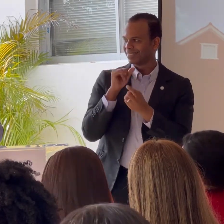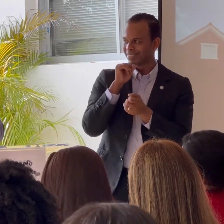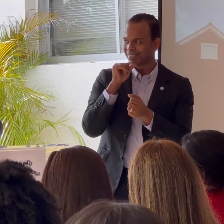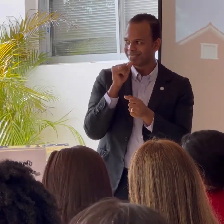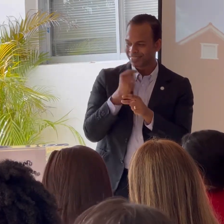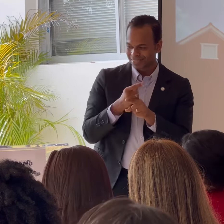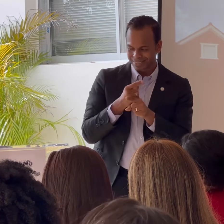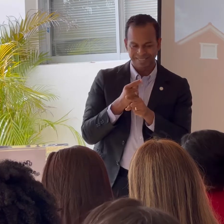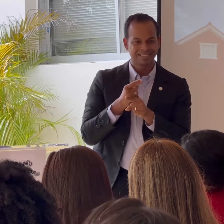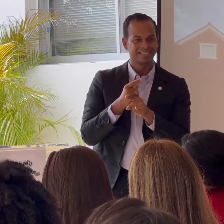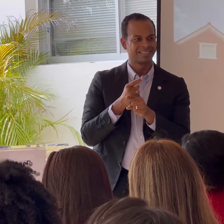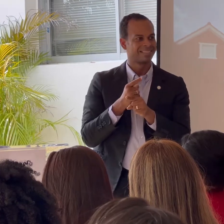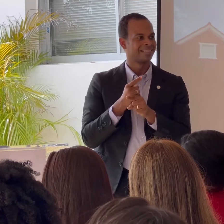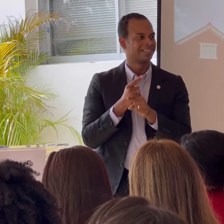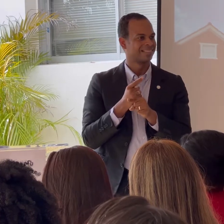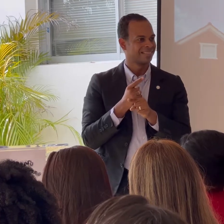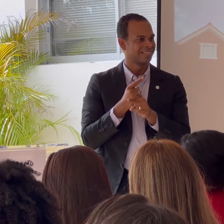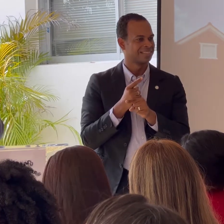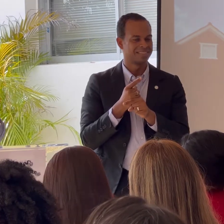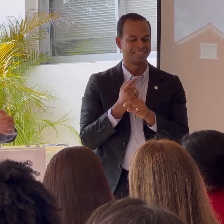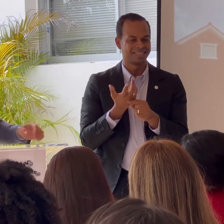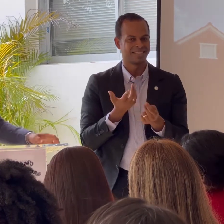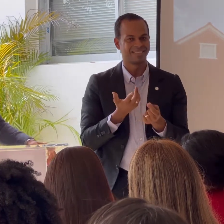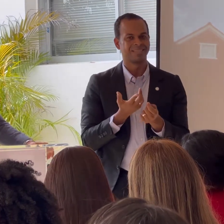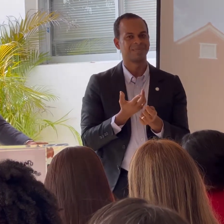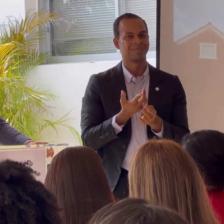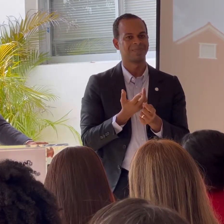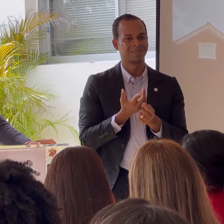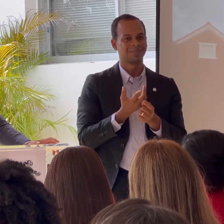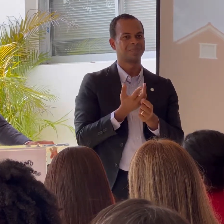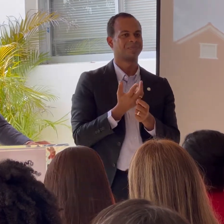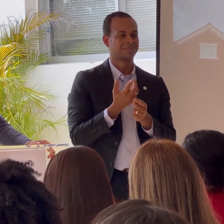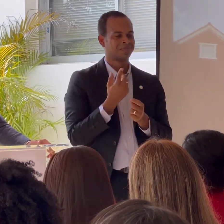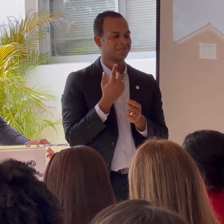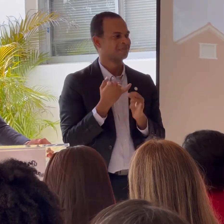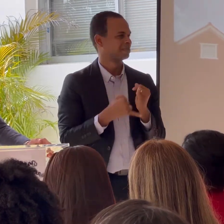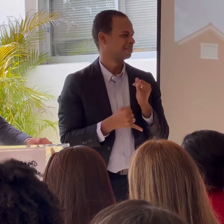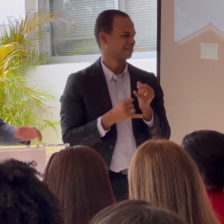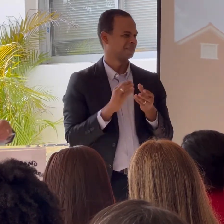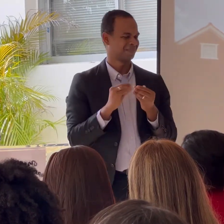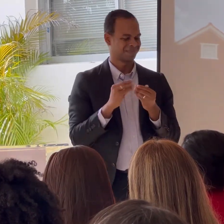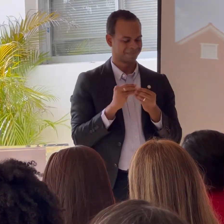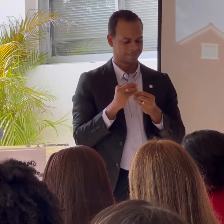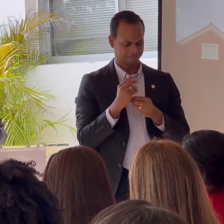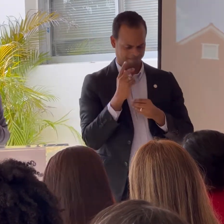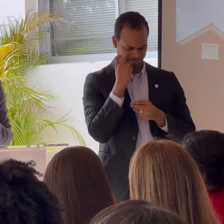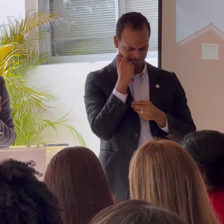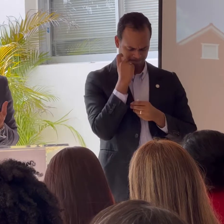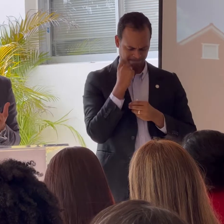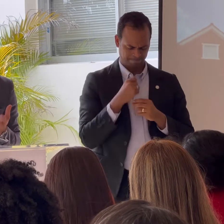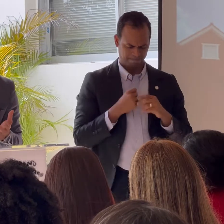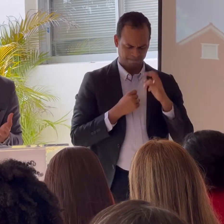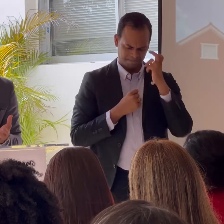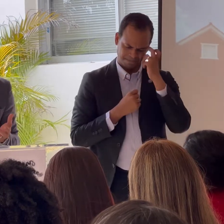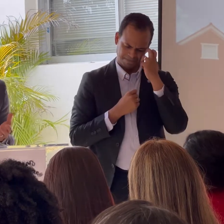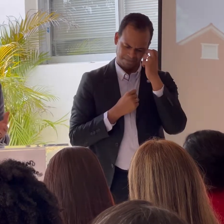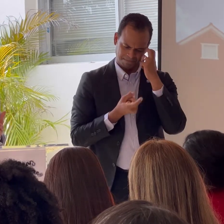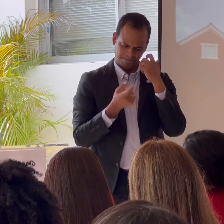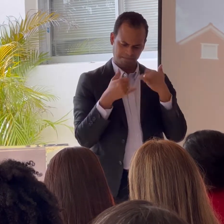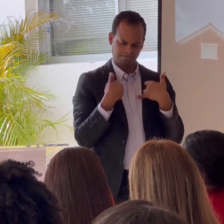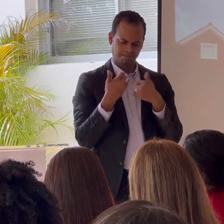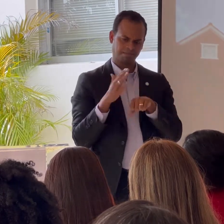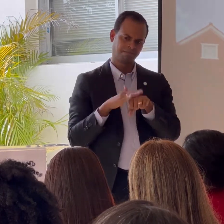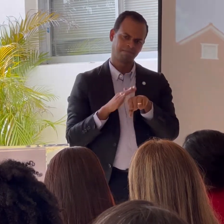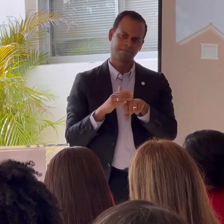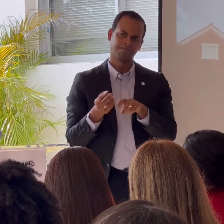injusta con eso. En estos días, y ya cierro, estaba llamando a una joven para